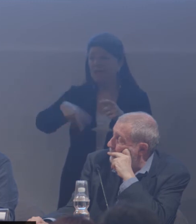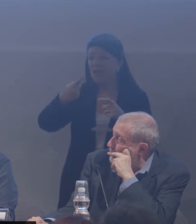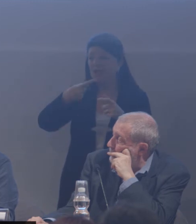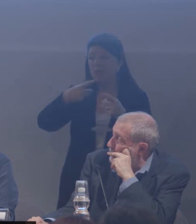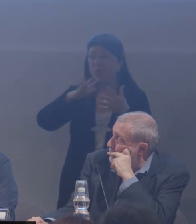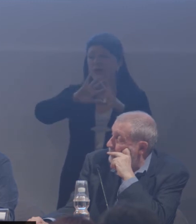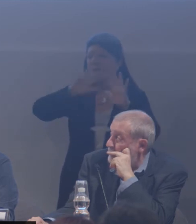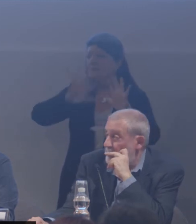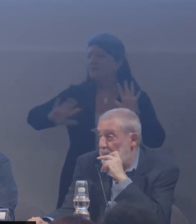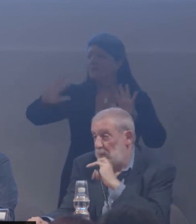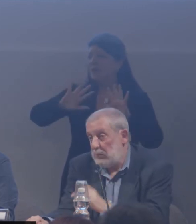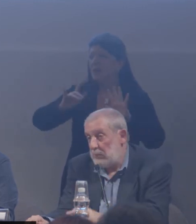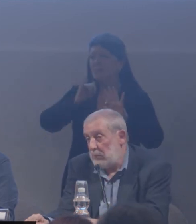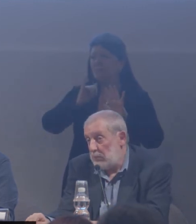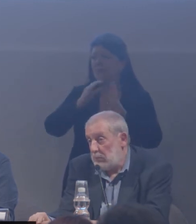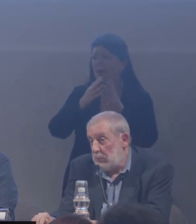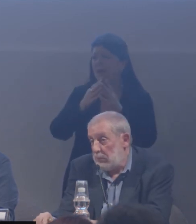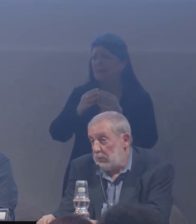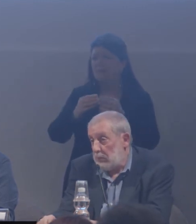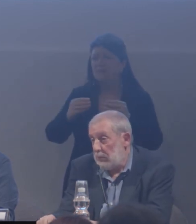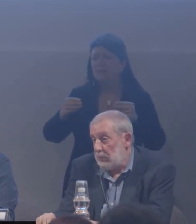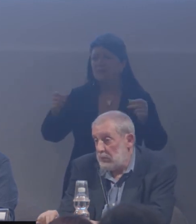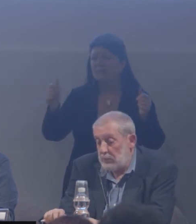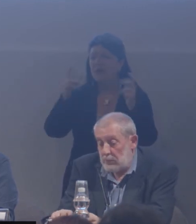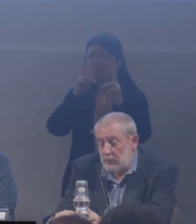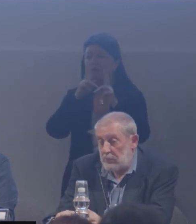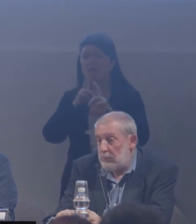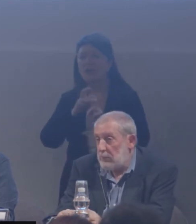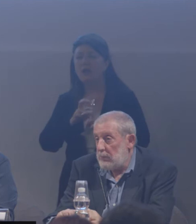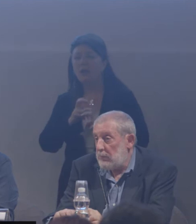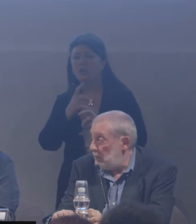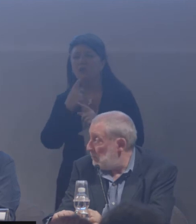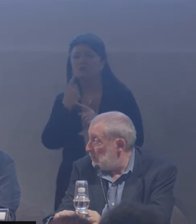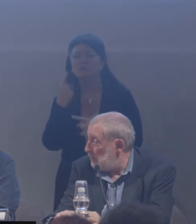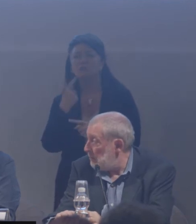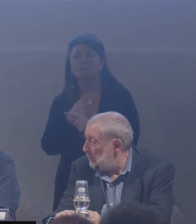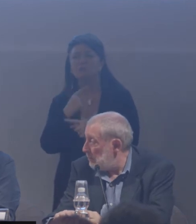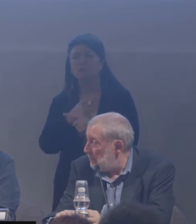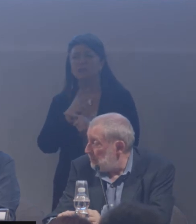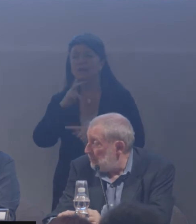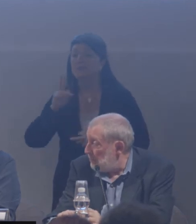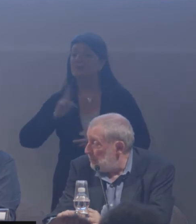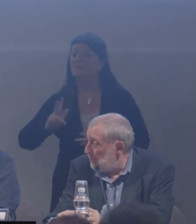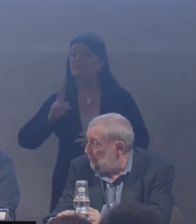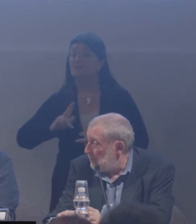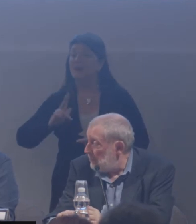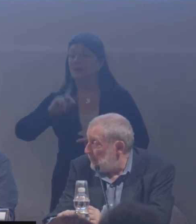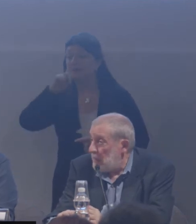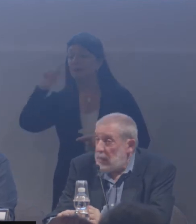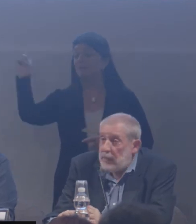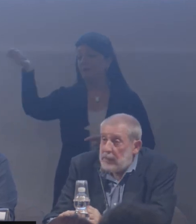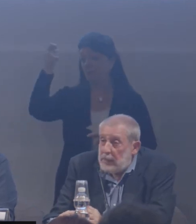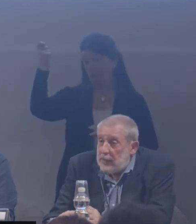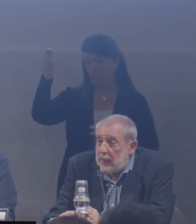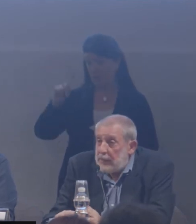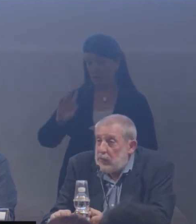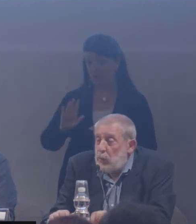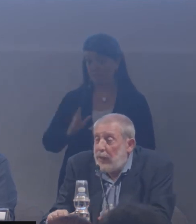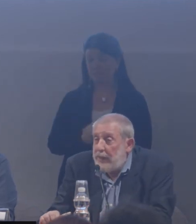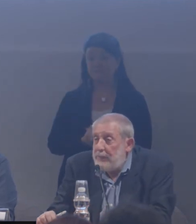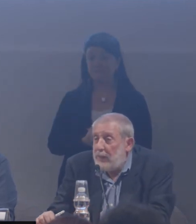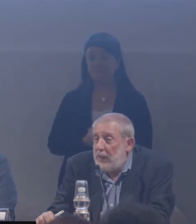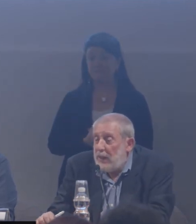dilaniato, deluso e quindi bisognoso di speranza e di vittoria.